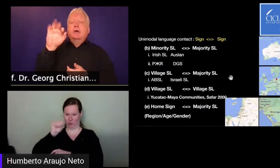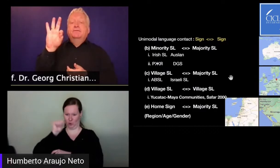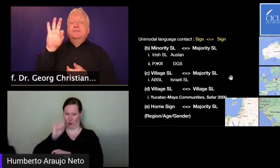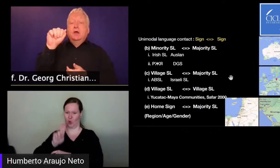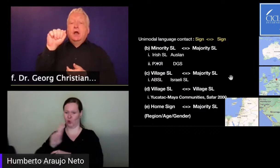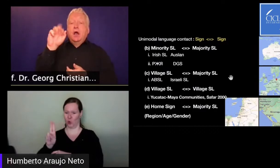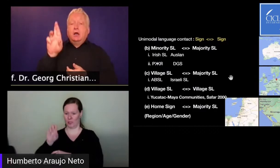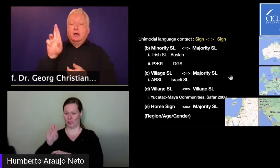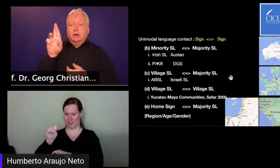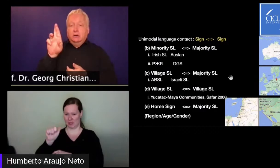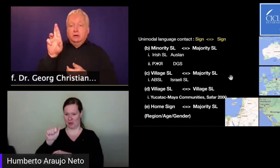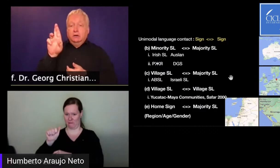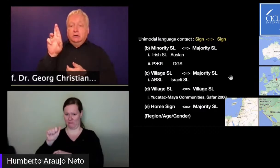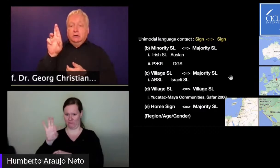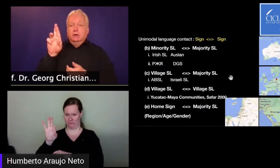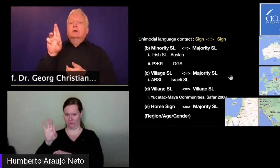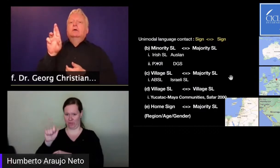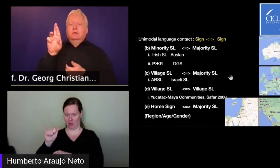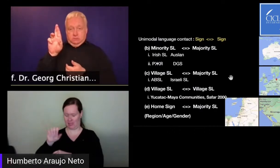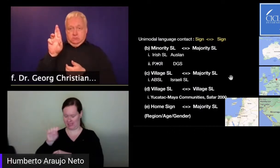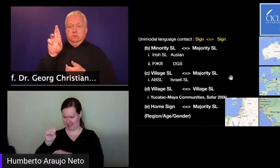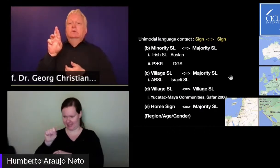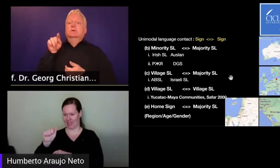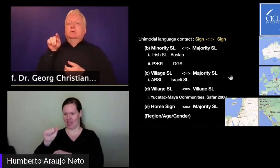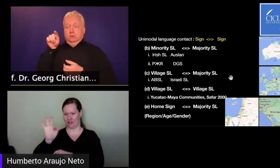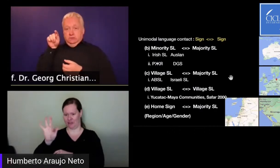Um estudo também sendo desenvolvido.